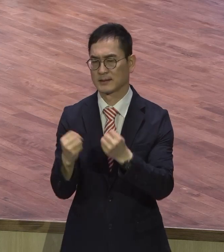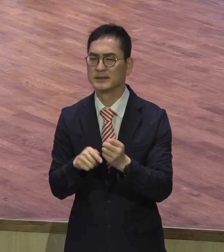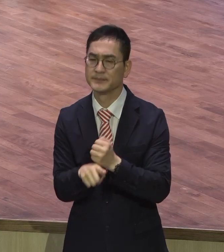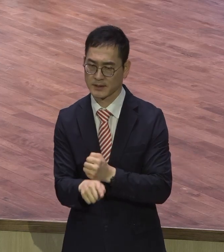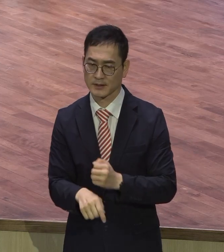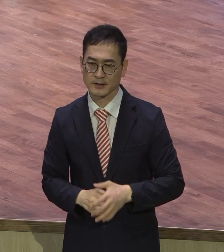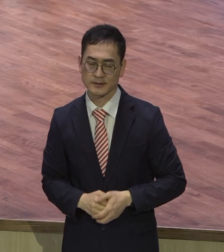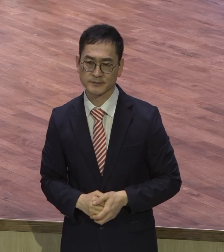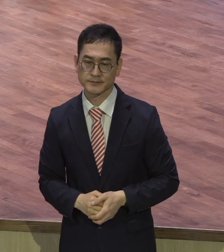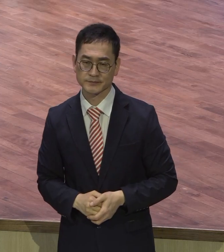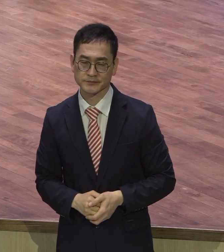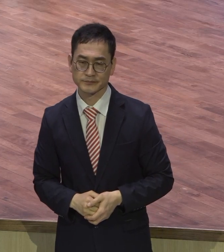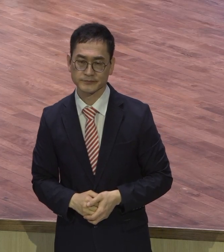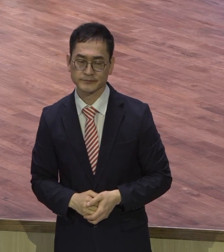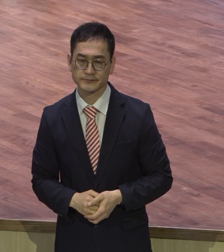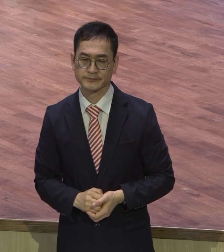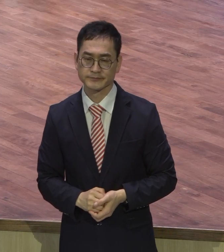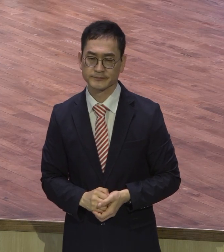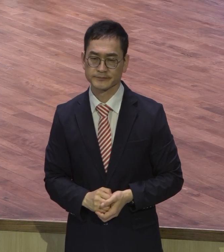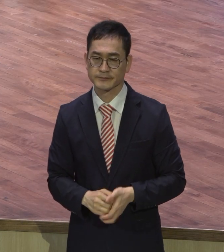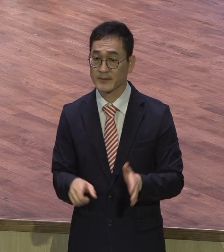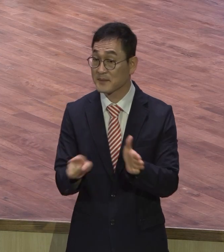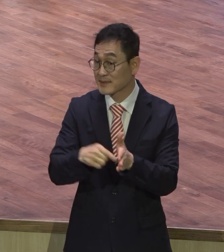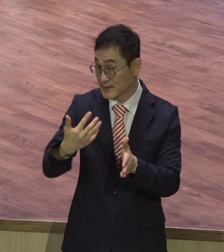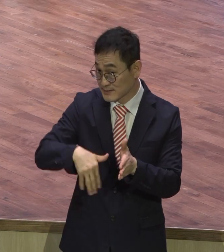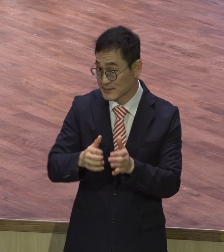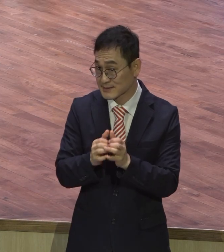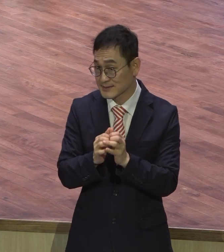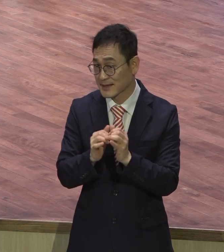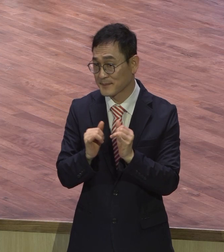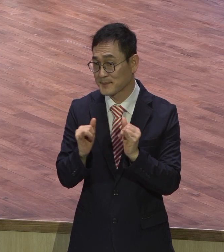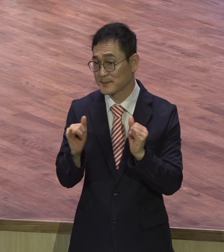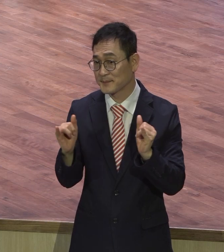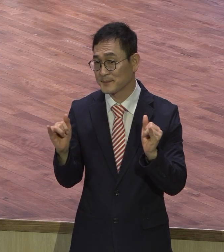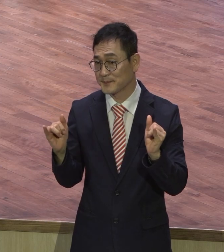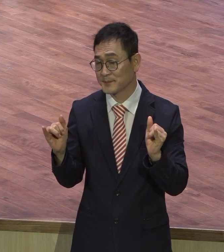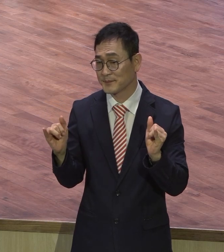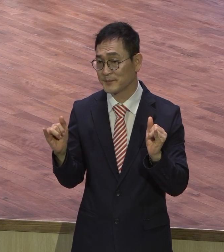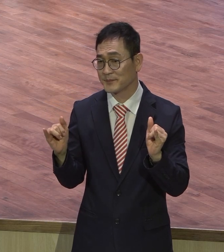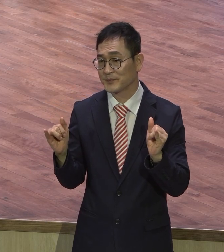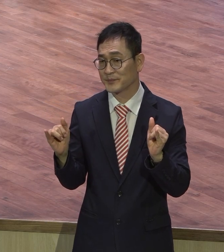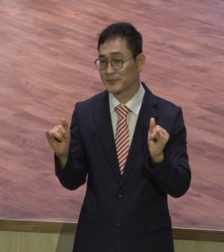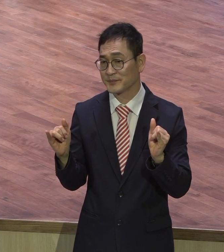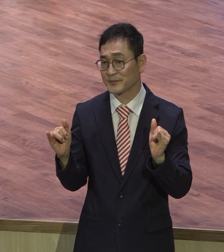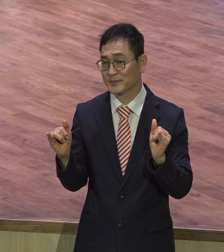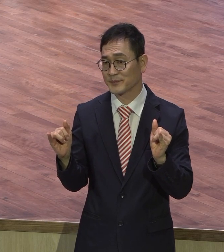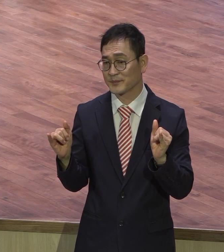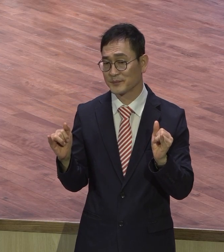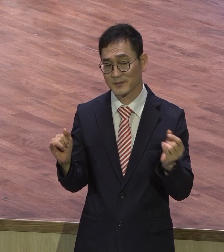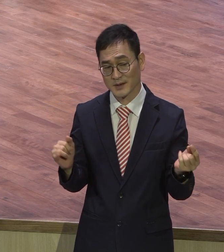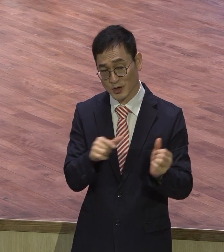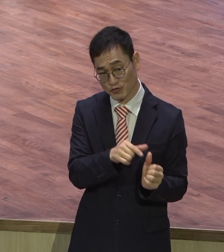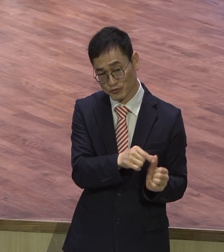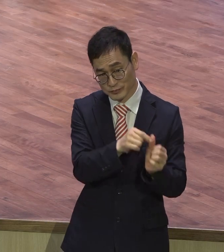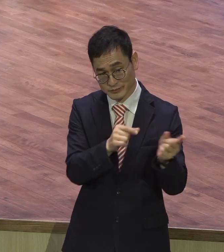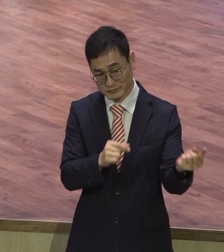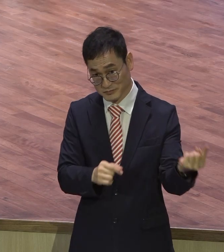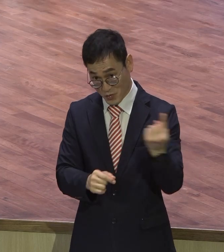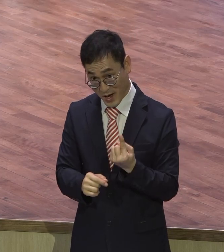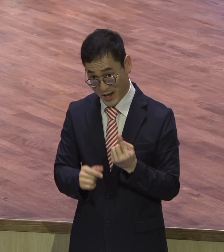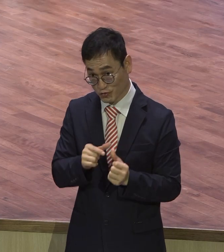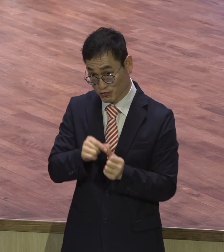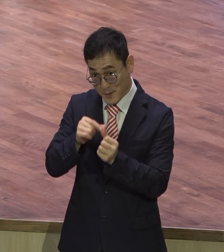믿음에 도전해 나가야 됩니다. 불신자 한 명이 구원의 자리로 나오게 되면 어때요? 그 뒤에는 어마어마한